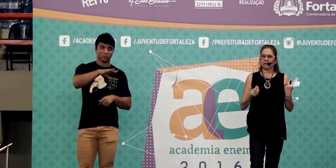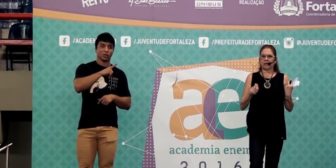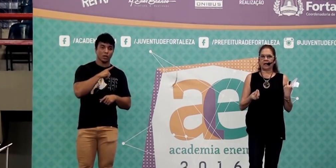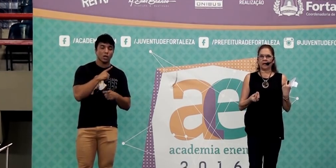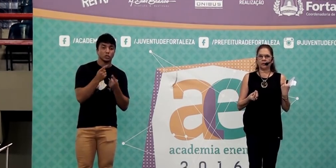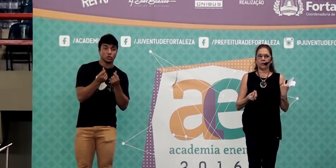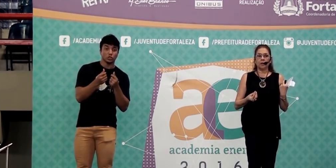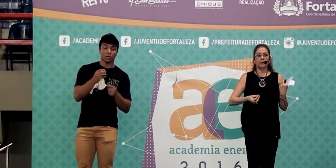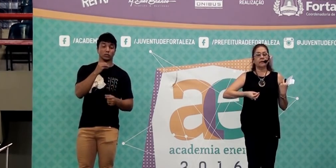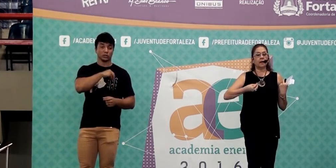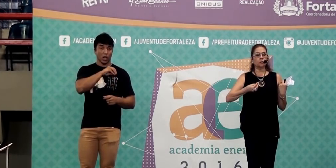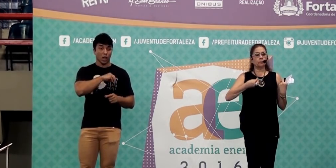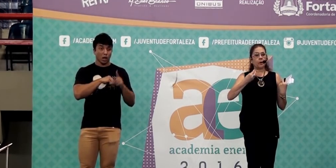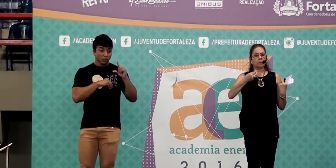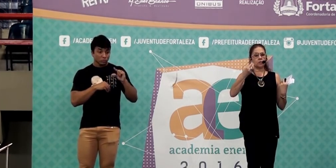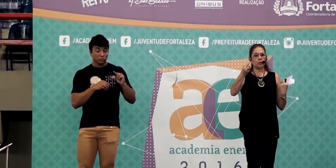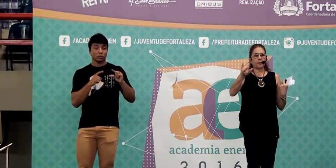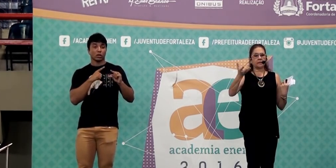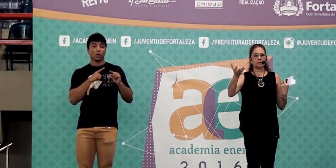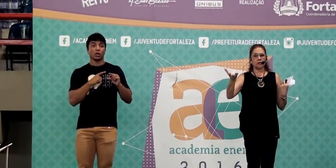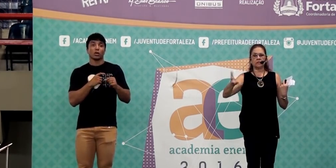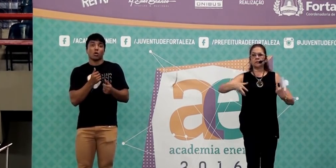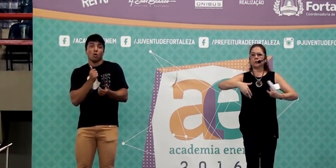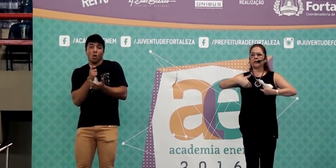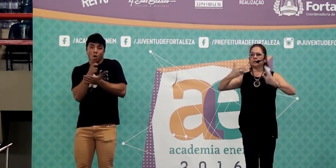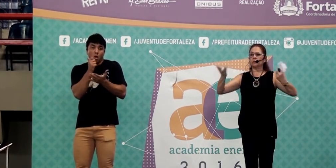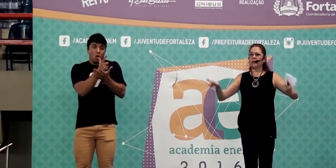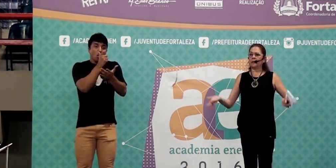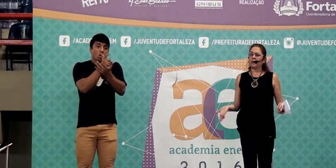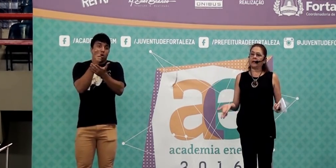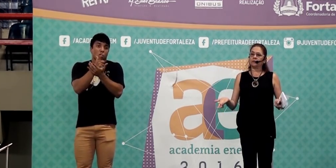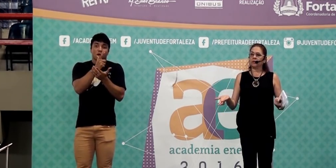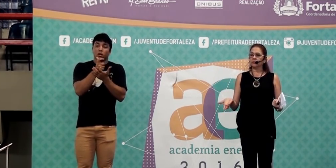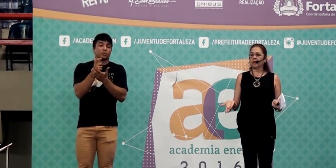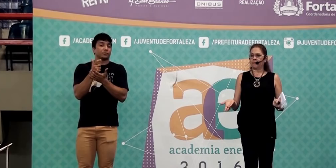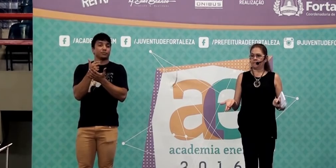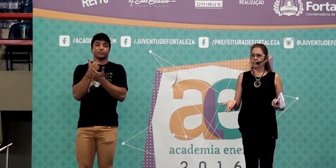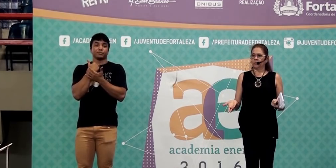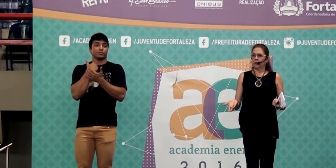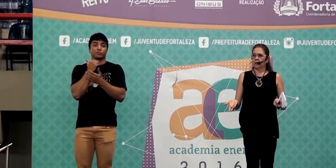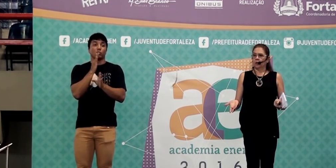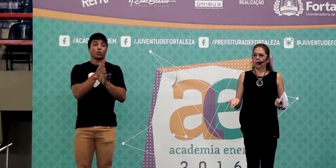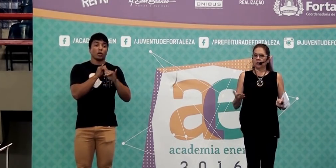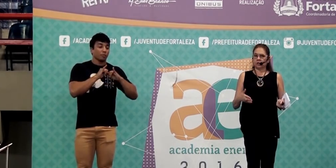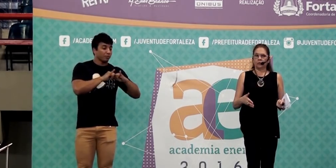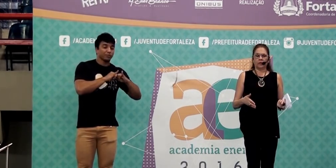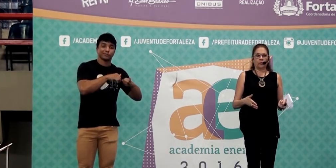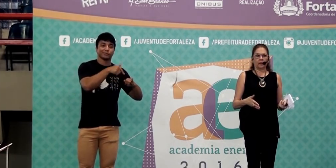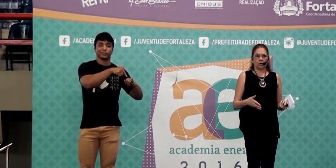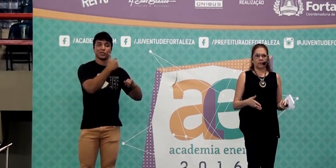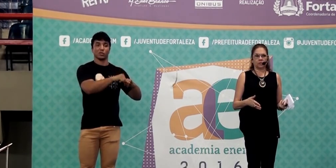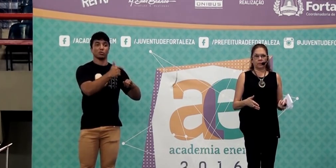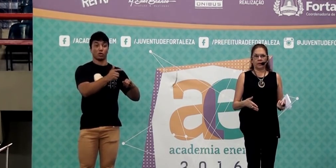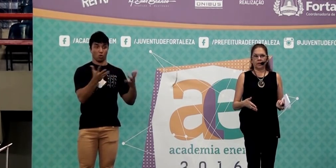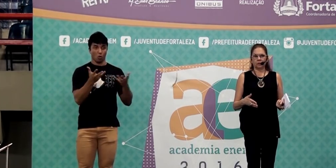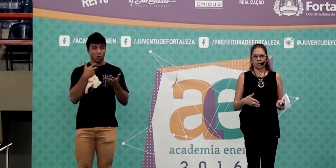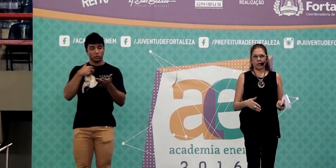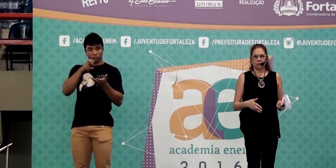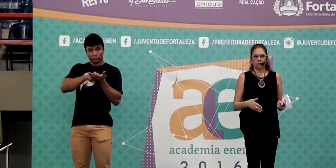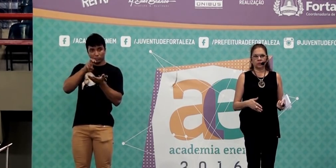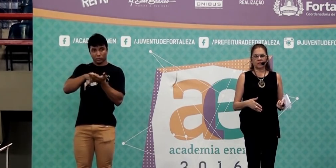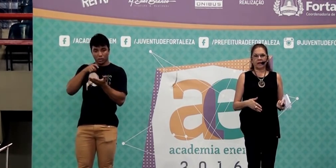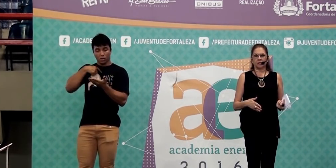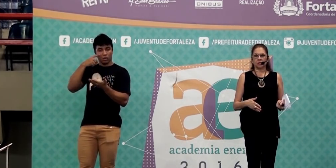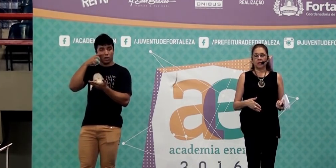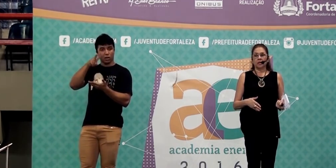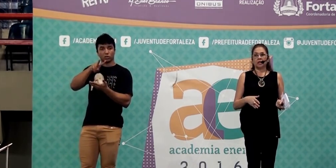que tem salário, não pode comprar as coisas, porque no supermercado não tem. Hoje eu li uma nota de manhã no